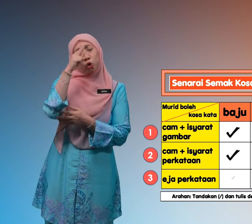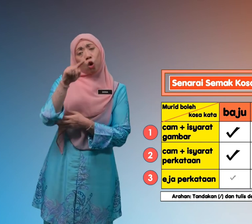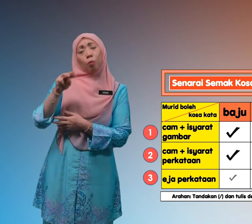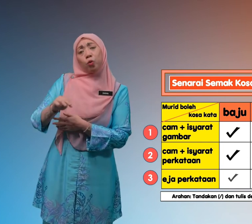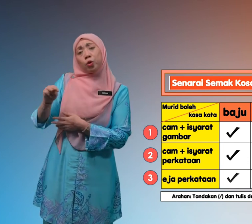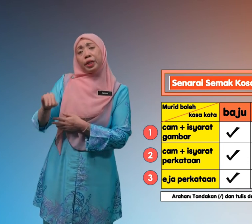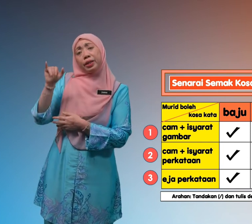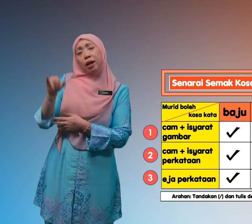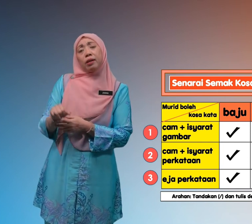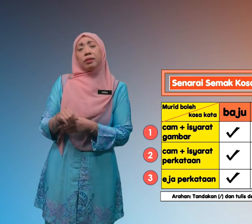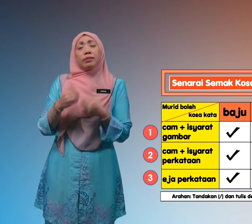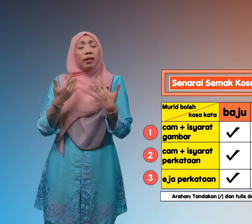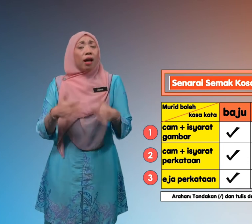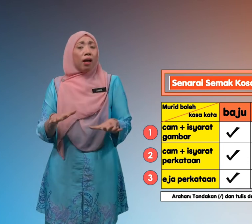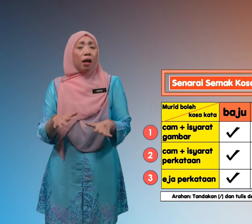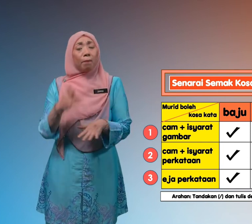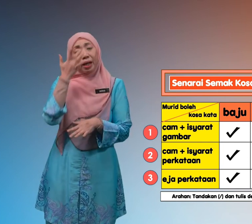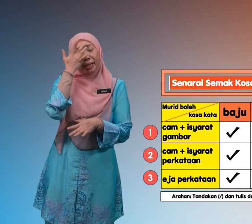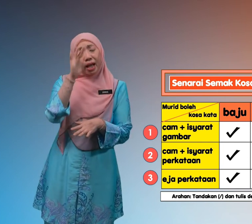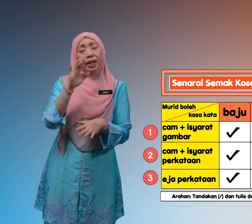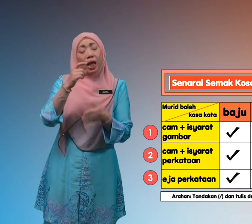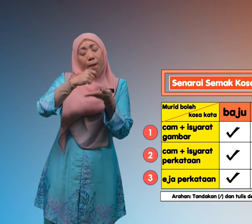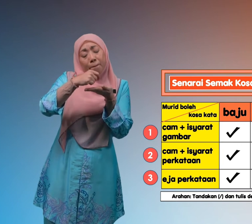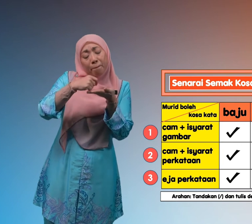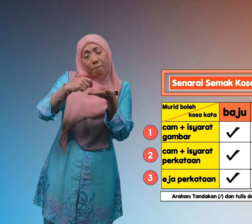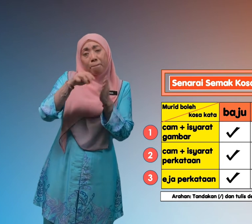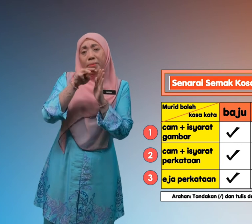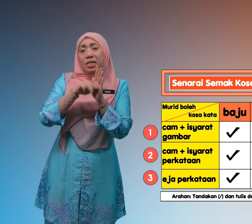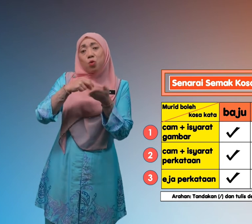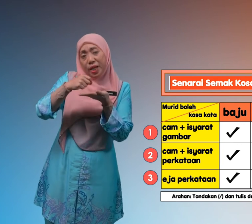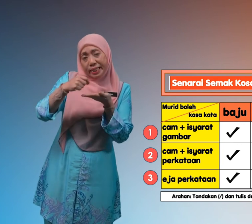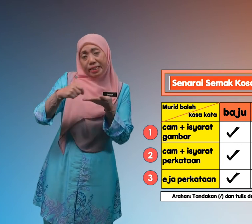Untuk murid yang telah pandai menulis.